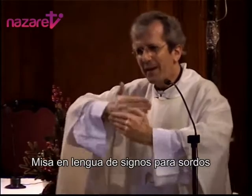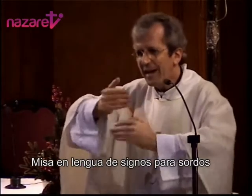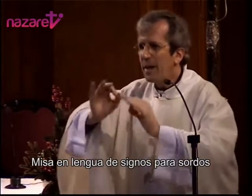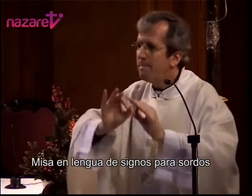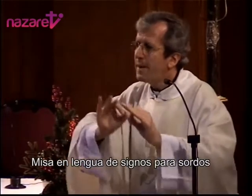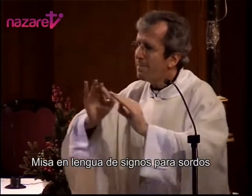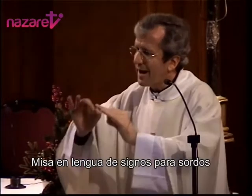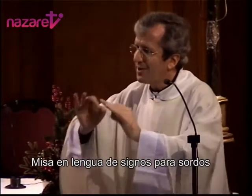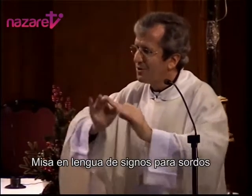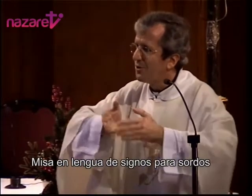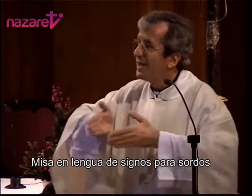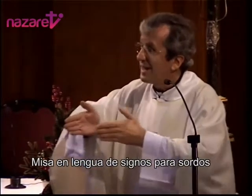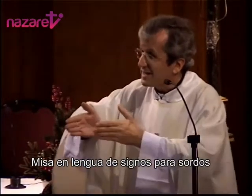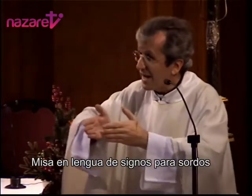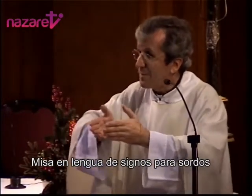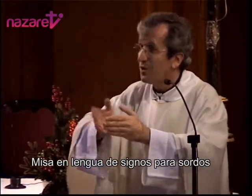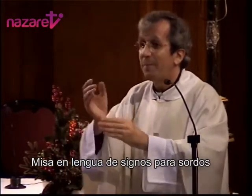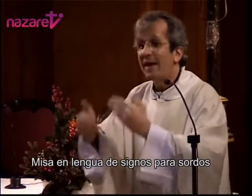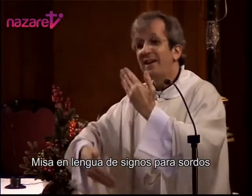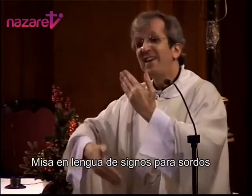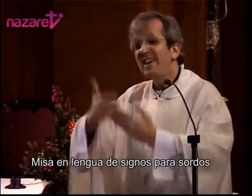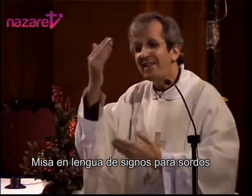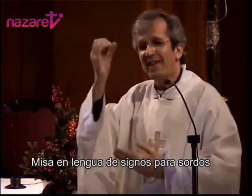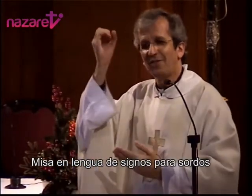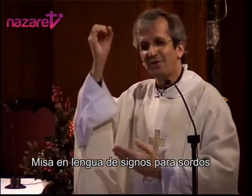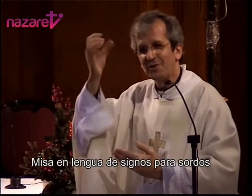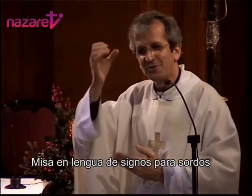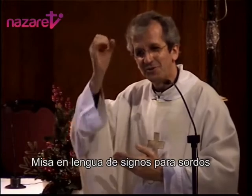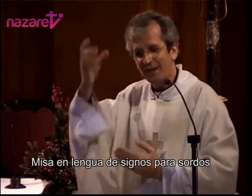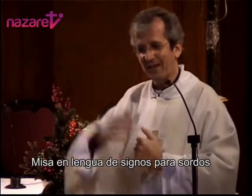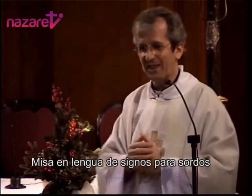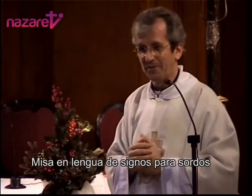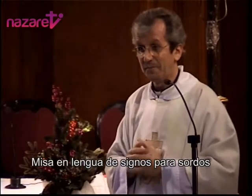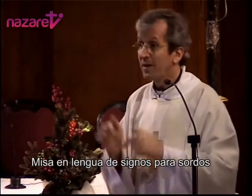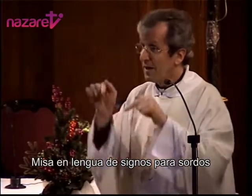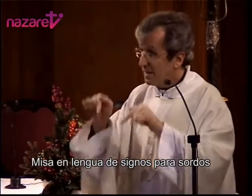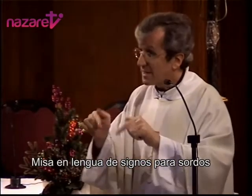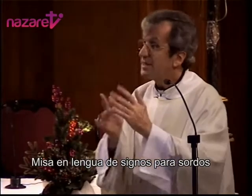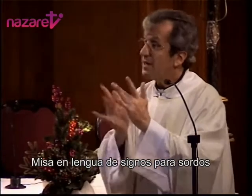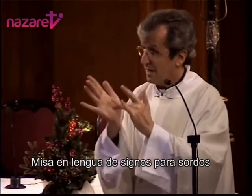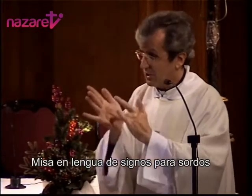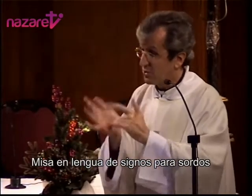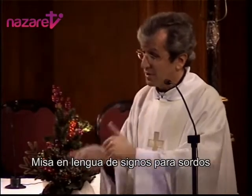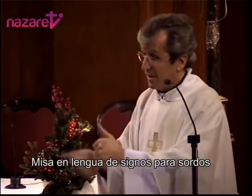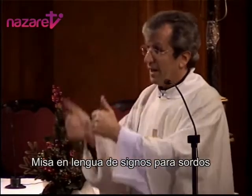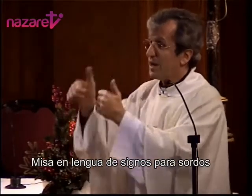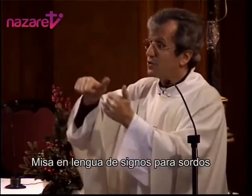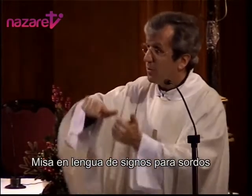ir preparando ese camino, para ir iniciando su predicación. Y así Jesús, en su